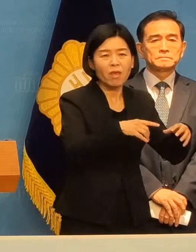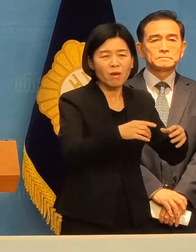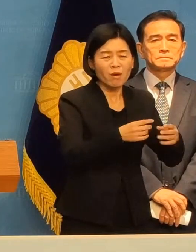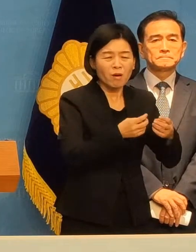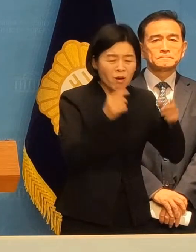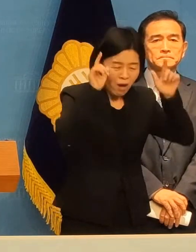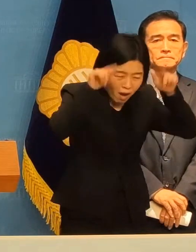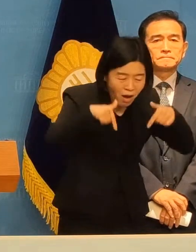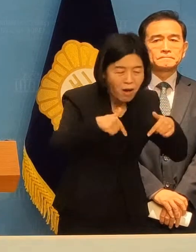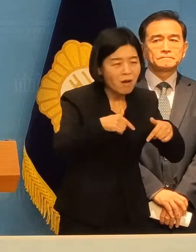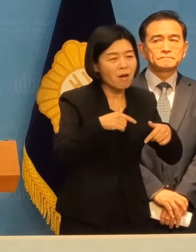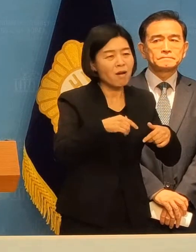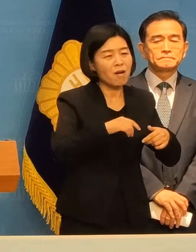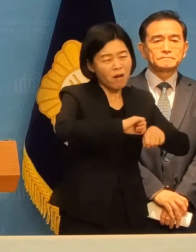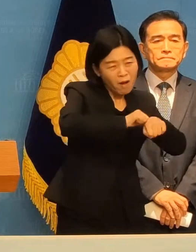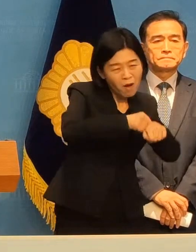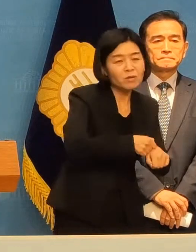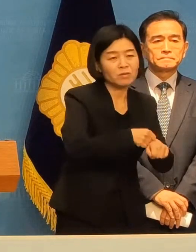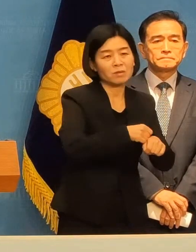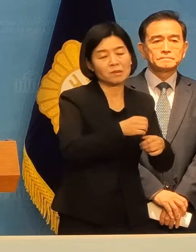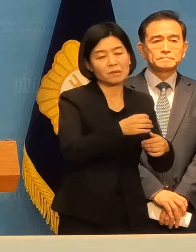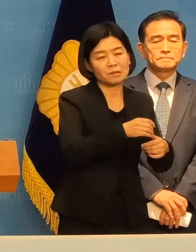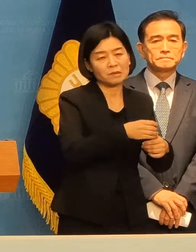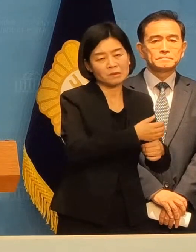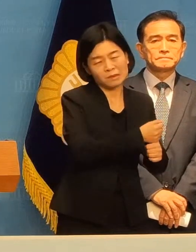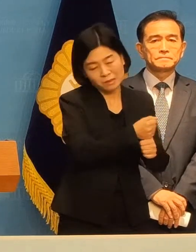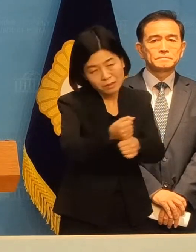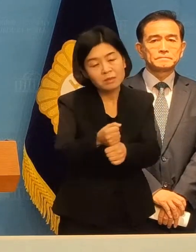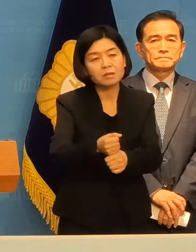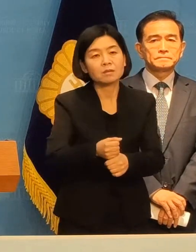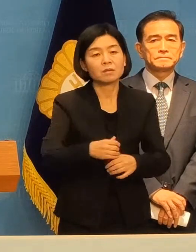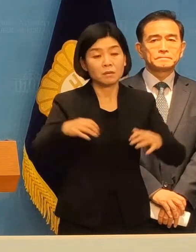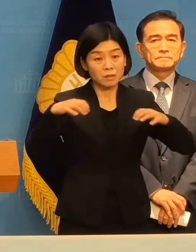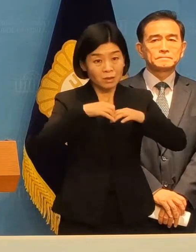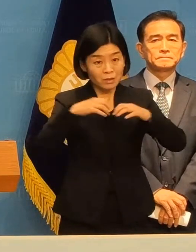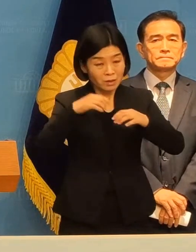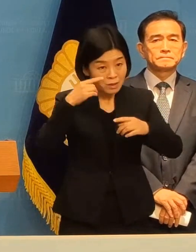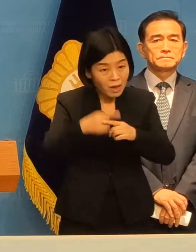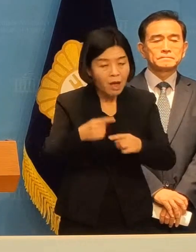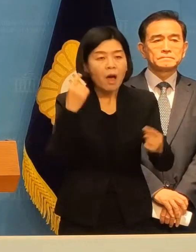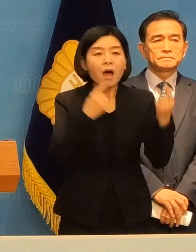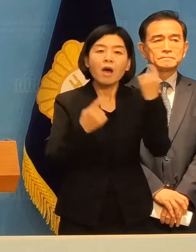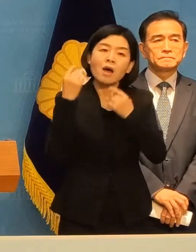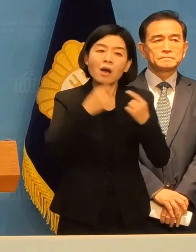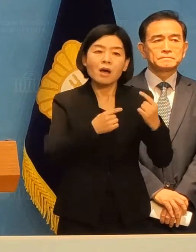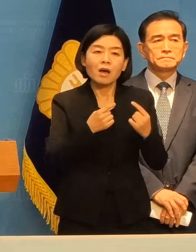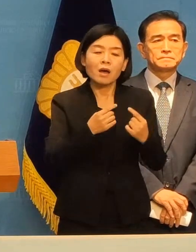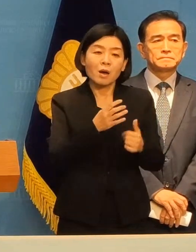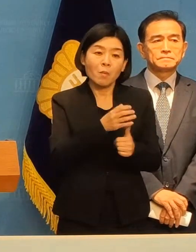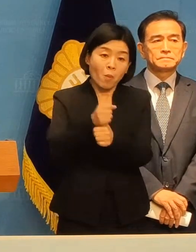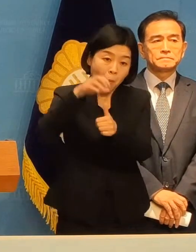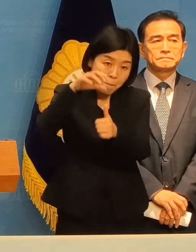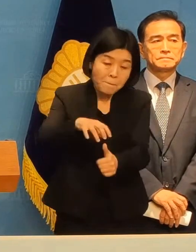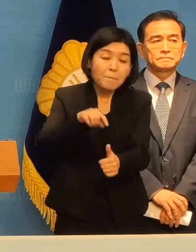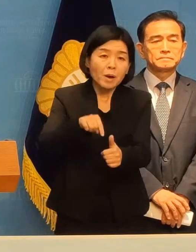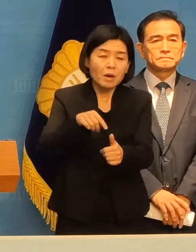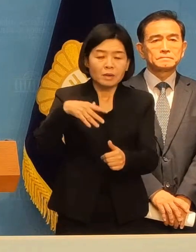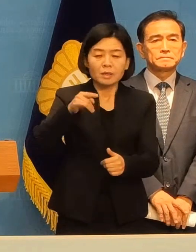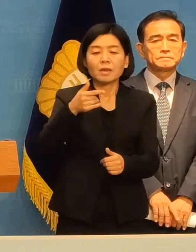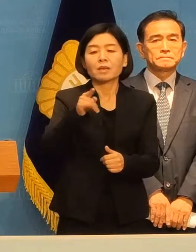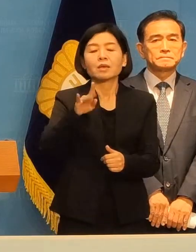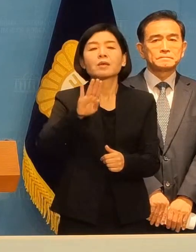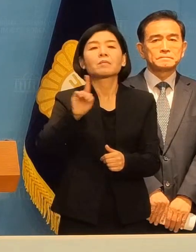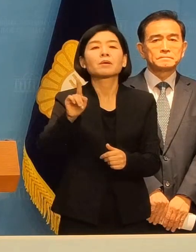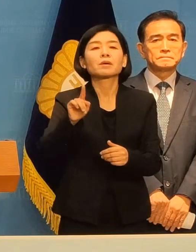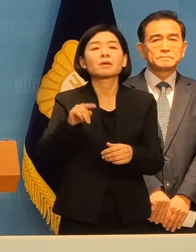강제로 끌려간 사람들입니다. 이들이 전쟁에서 부상을 입고 포로가 된 이상 제네바 제3협약